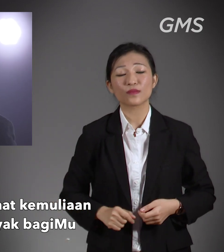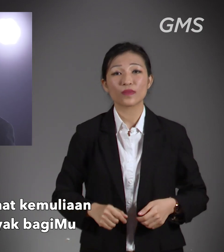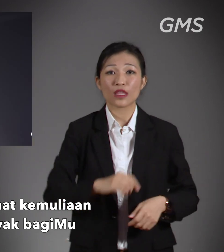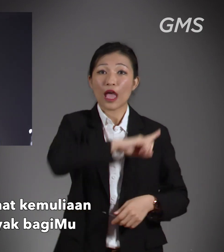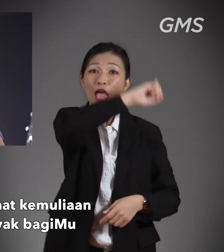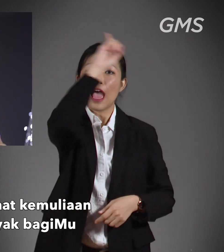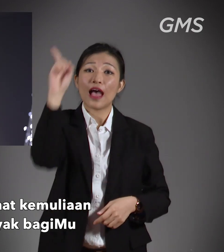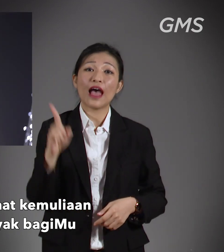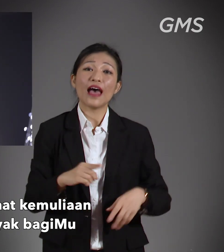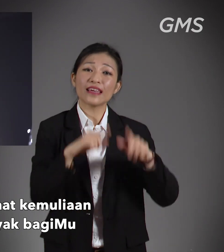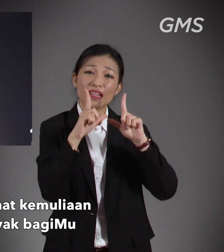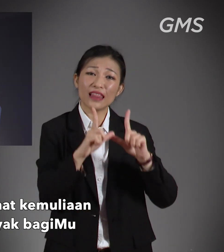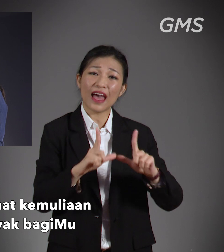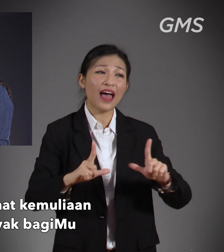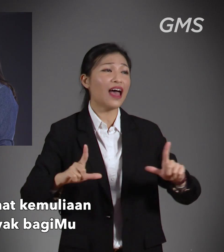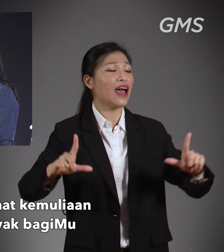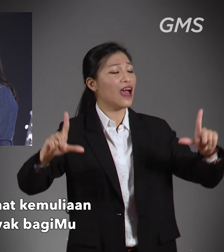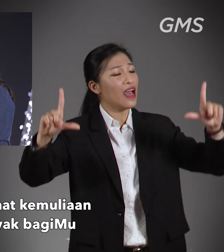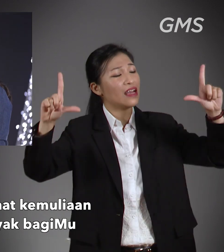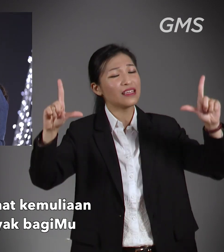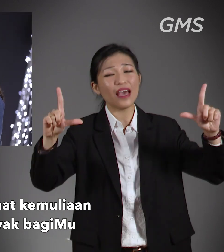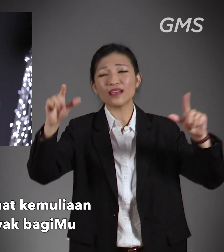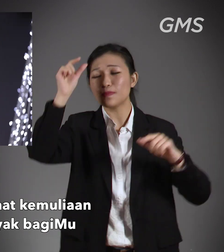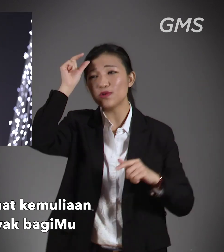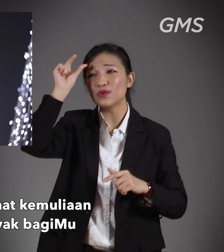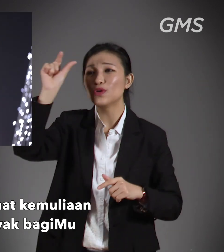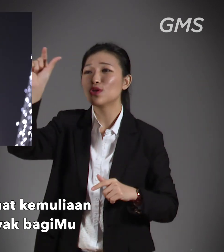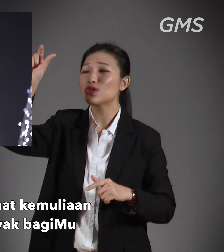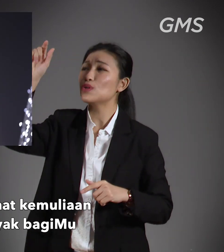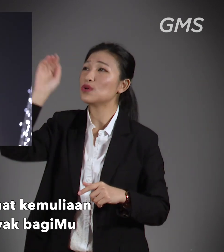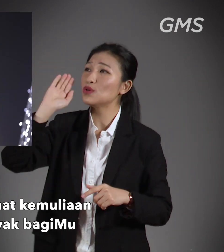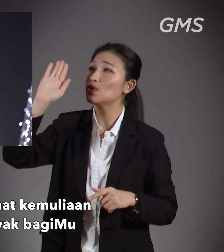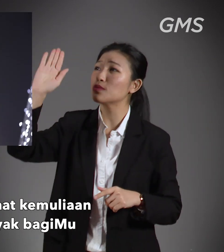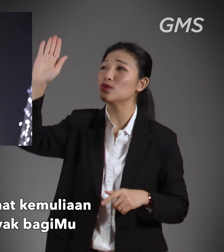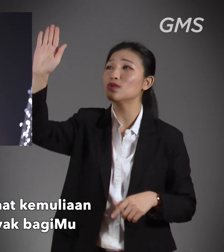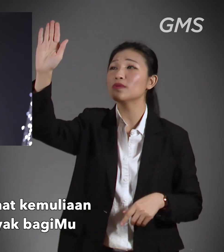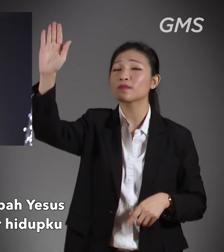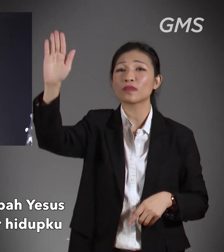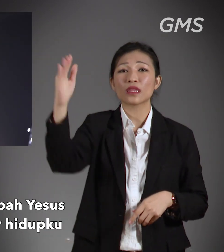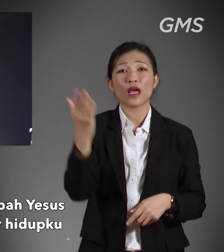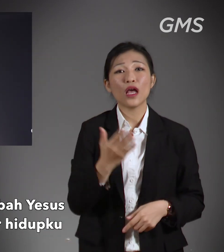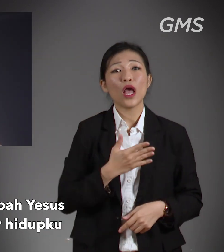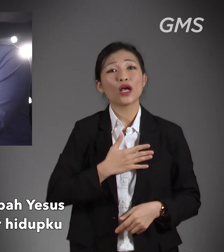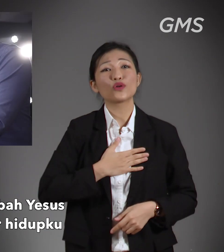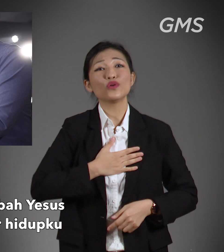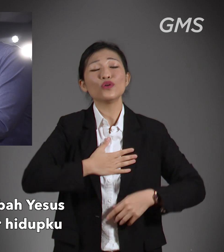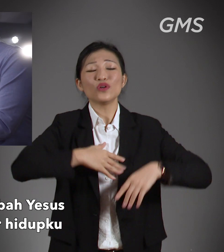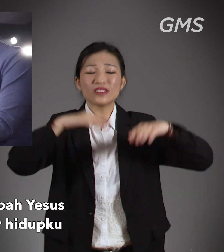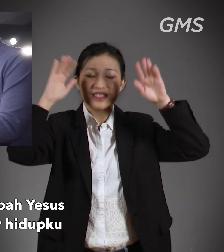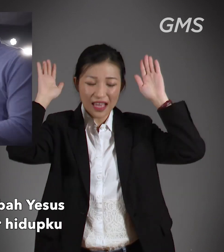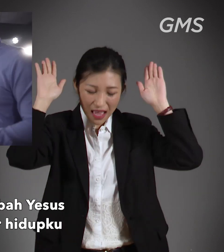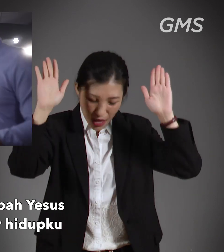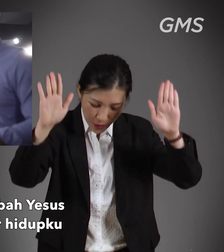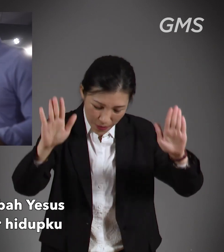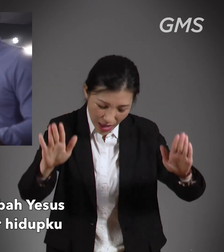kemuliaan hanya layak bagimu. Ku